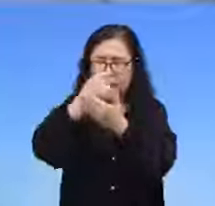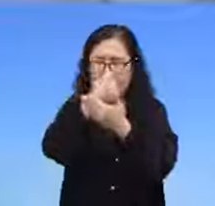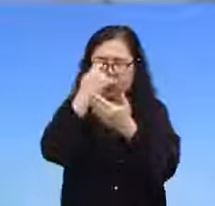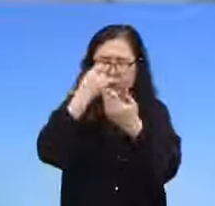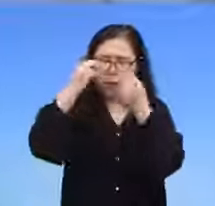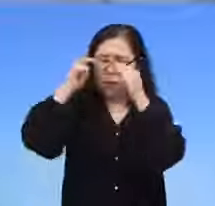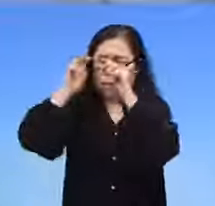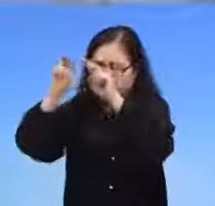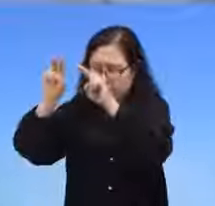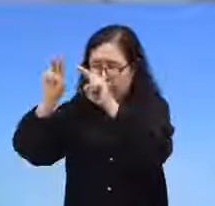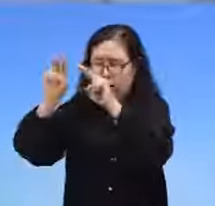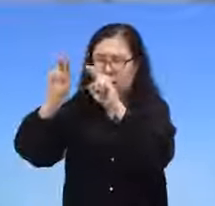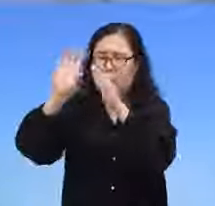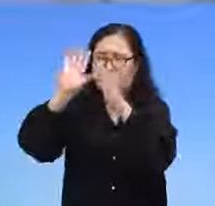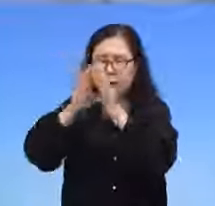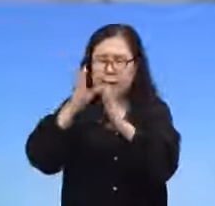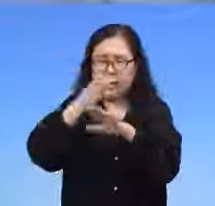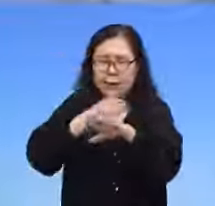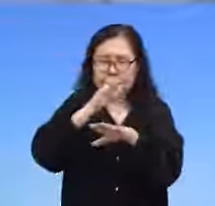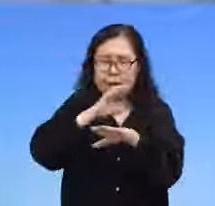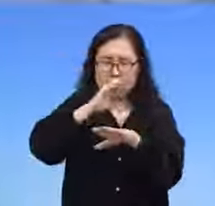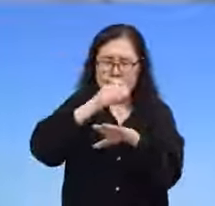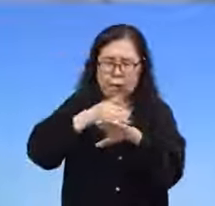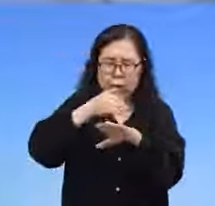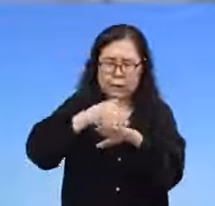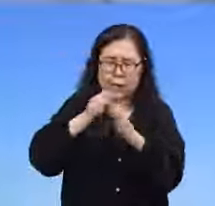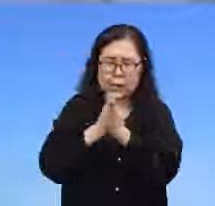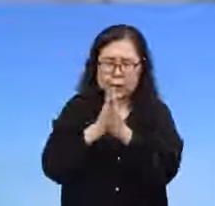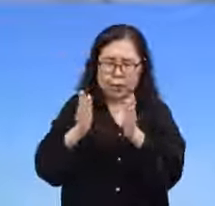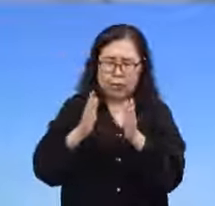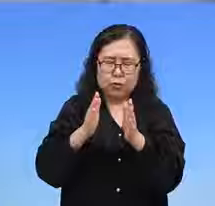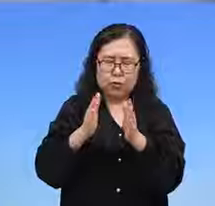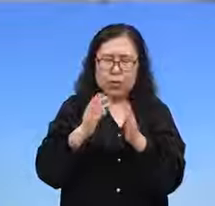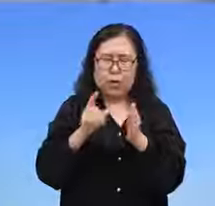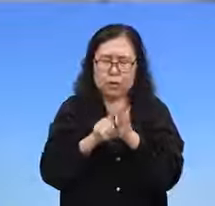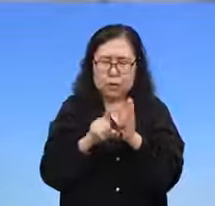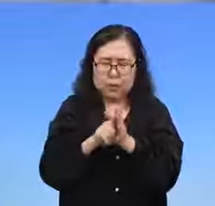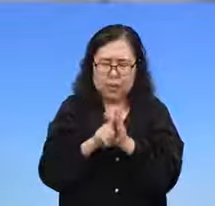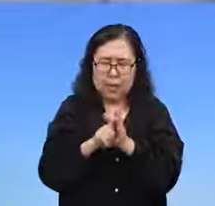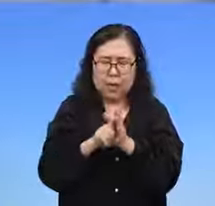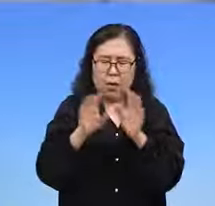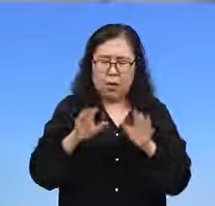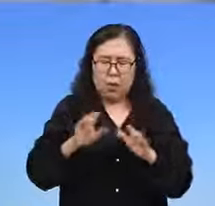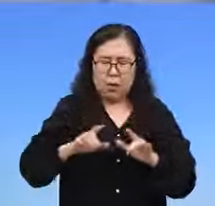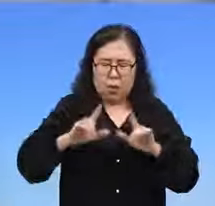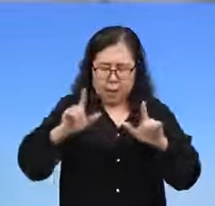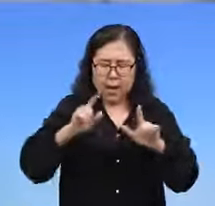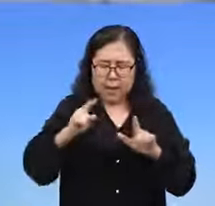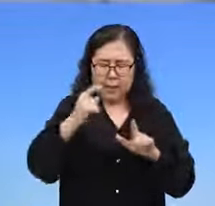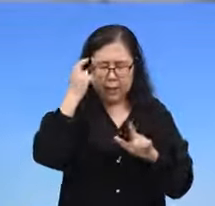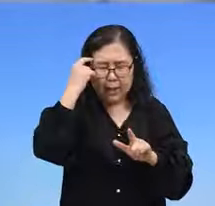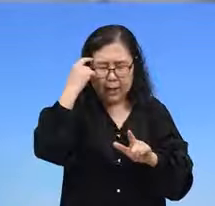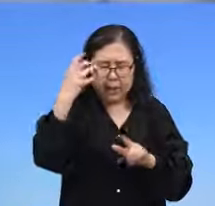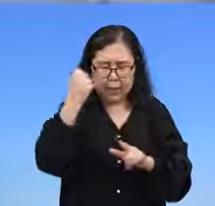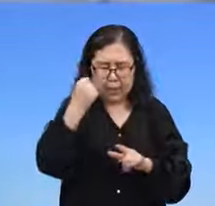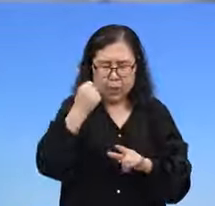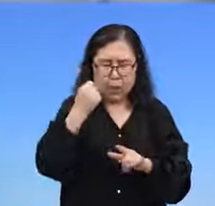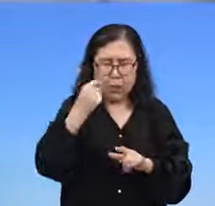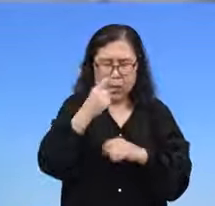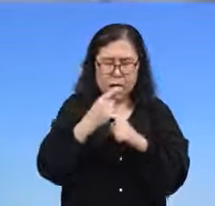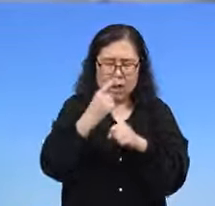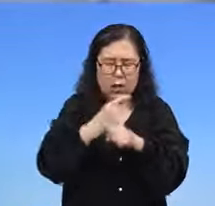감사 훈련이 시작되는 줄로 믿습니다. 올 한 해 이 관점으로 이 한 해를 정리하고 마무리함으로